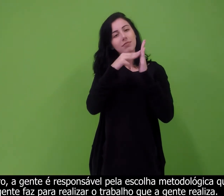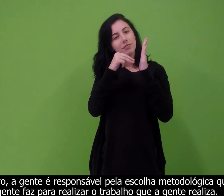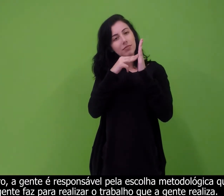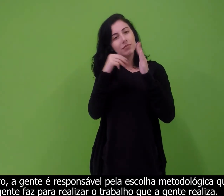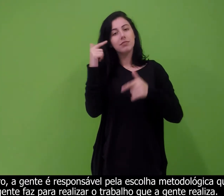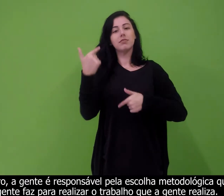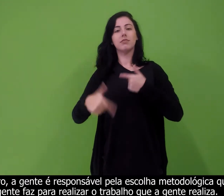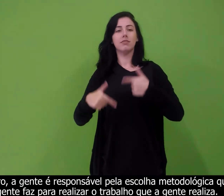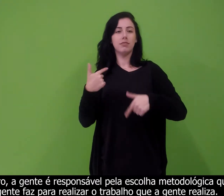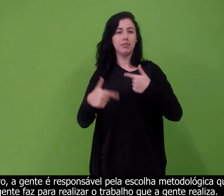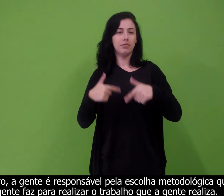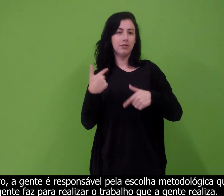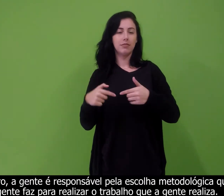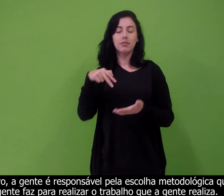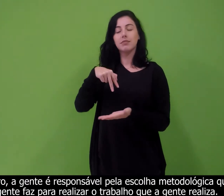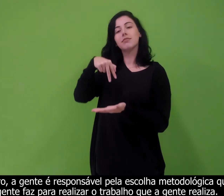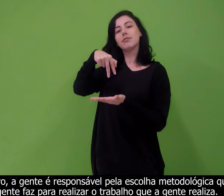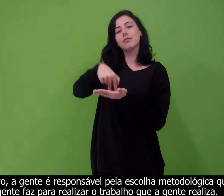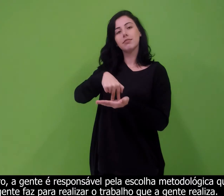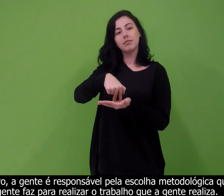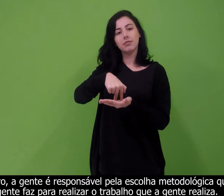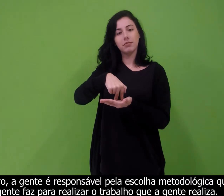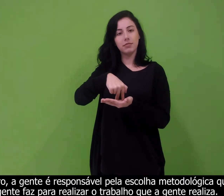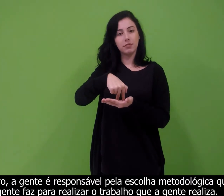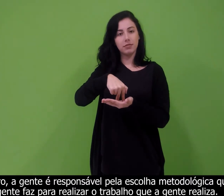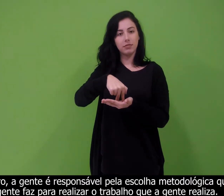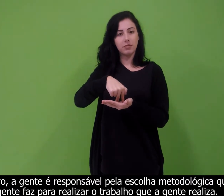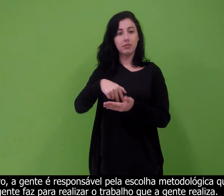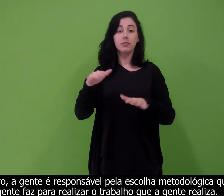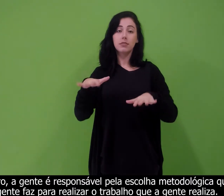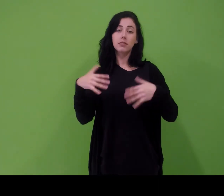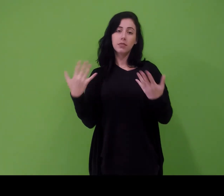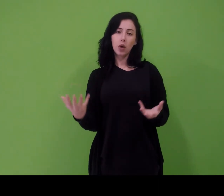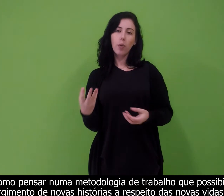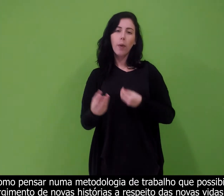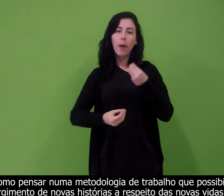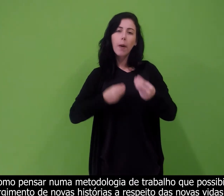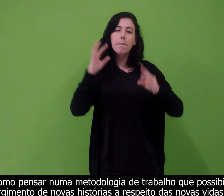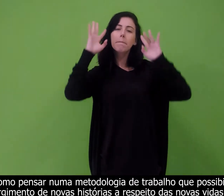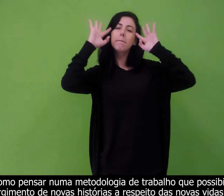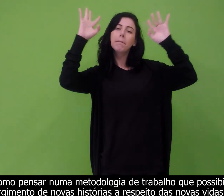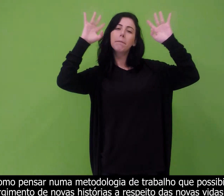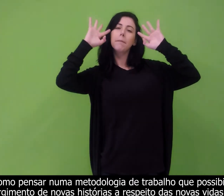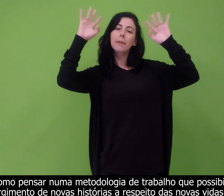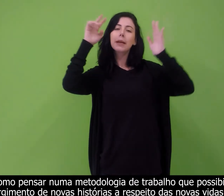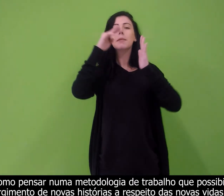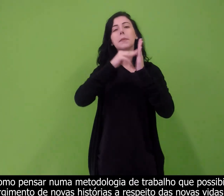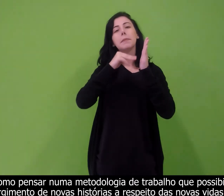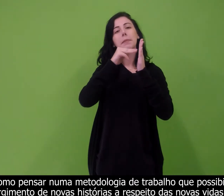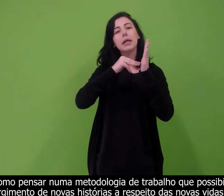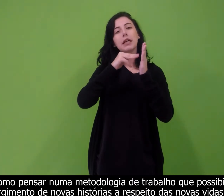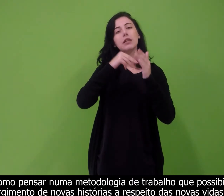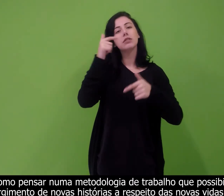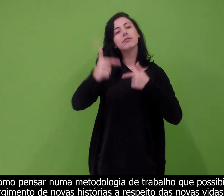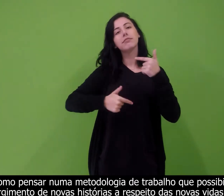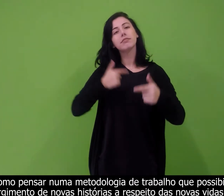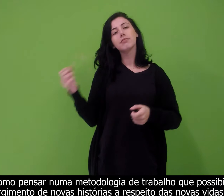gente faz para realizar o trabalho que a gente realiza. Então, como pensar numa metodologia de trabalho que